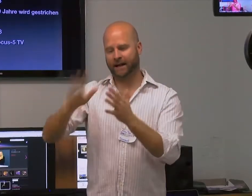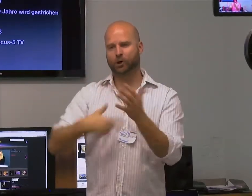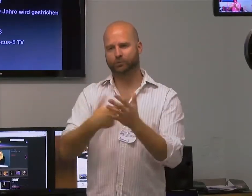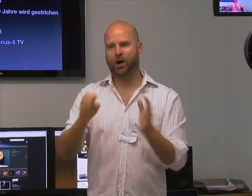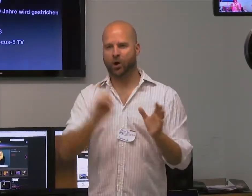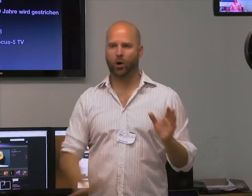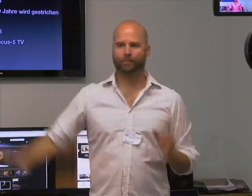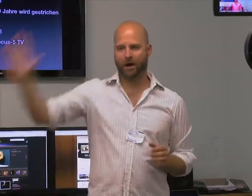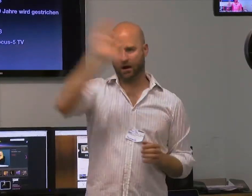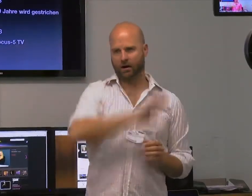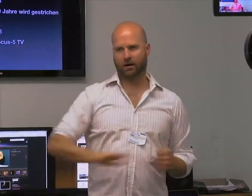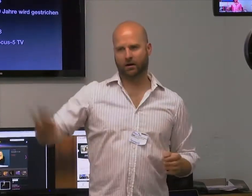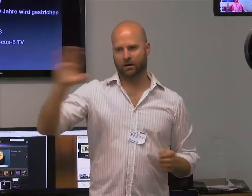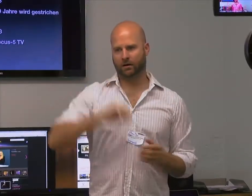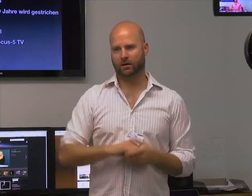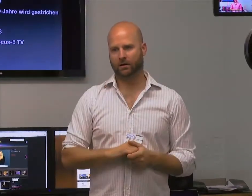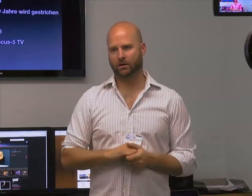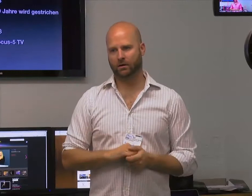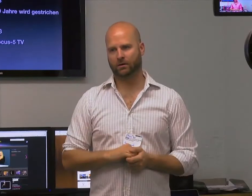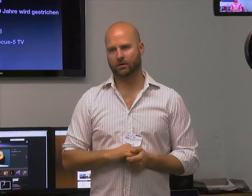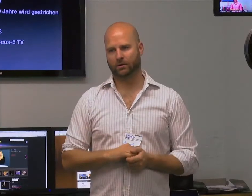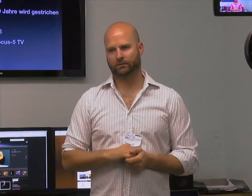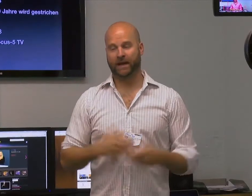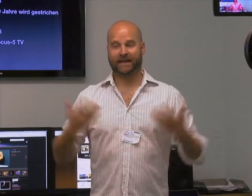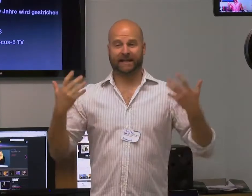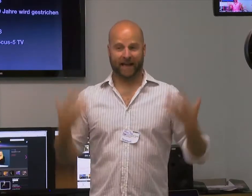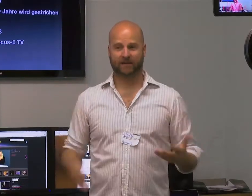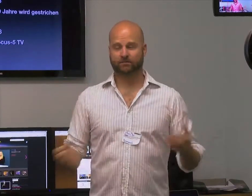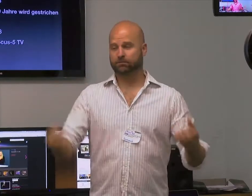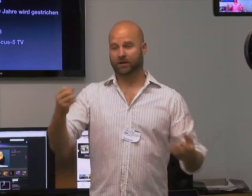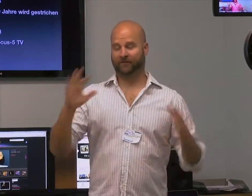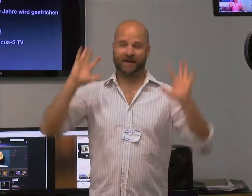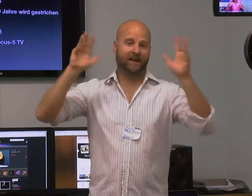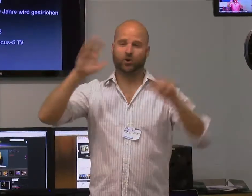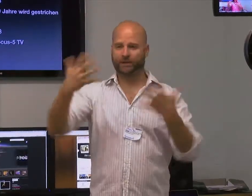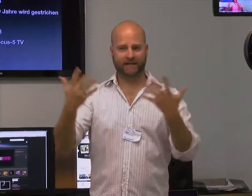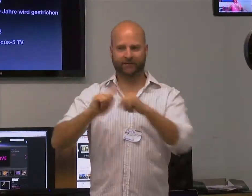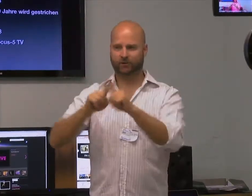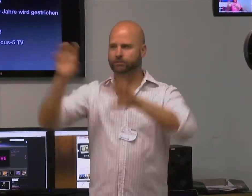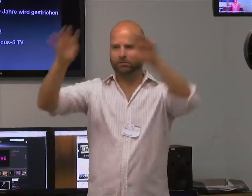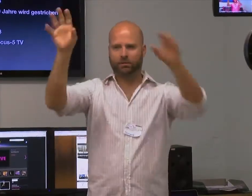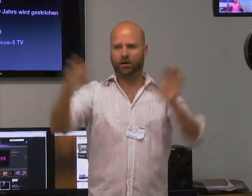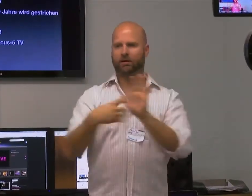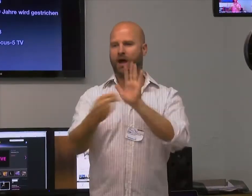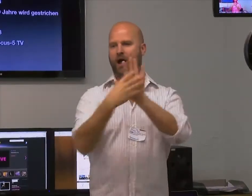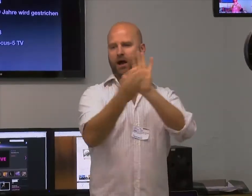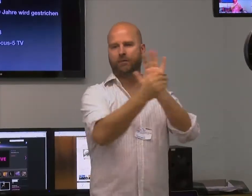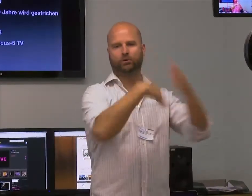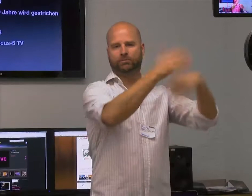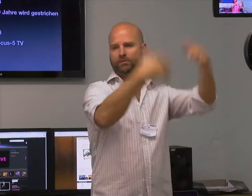ein Internetfernsehen in Gebärdensprache europaweit eingeführt haben. Also jetzt gibt es ganz viele solche Sachen und